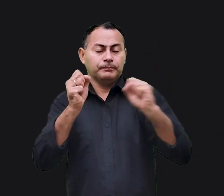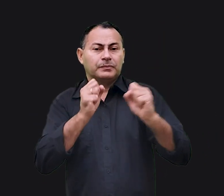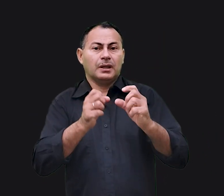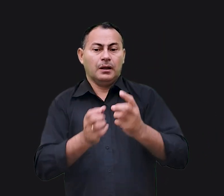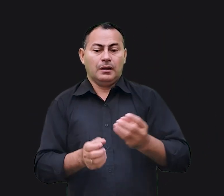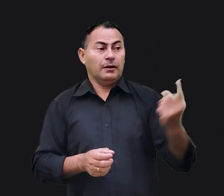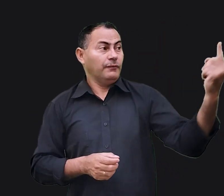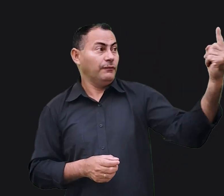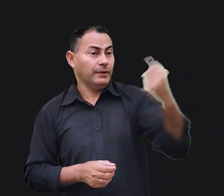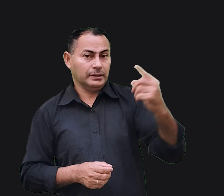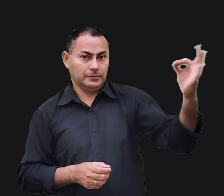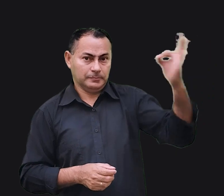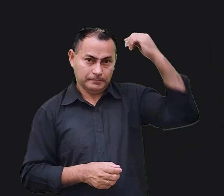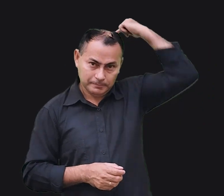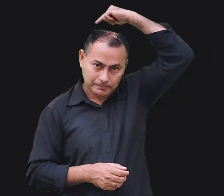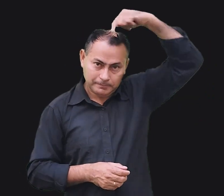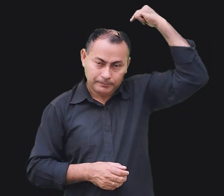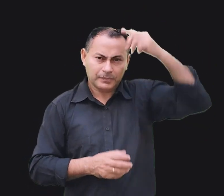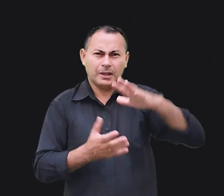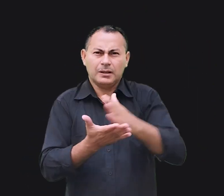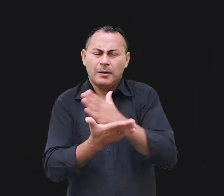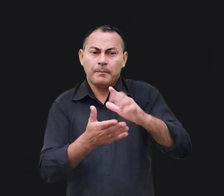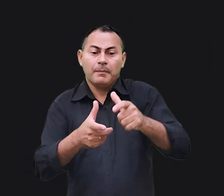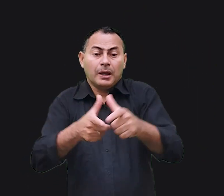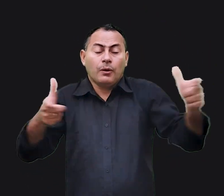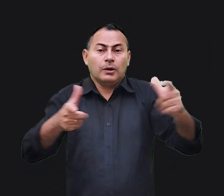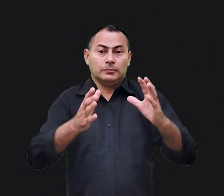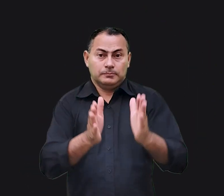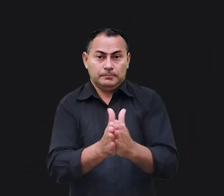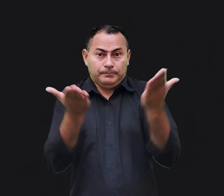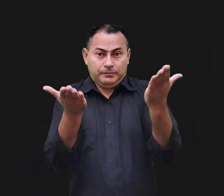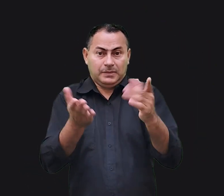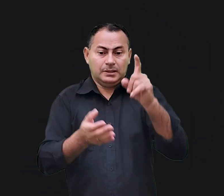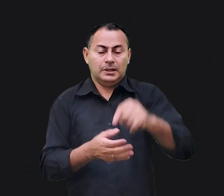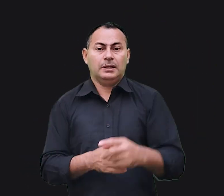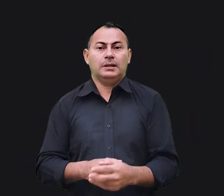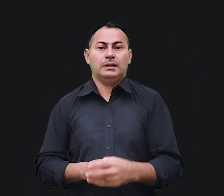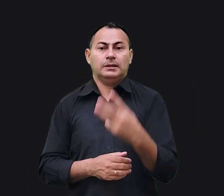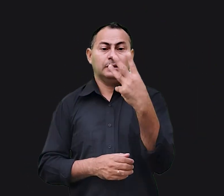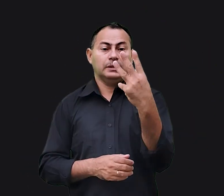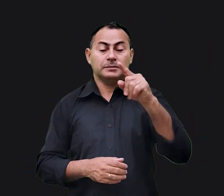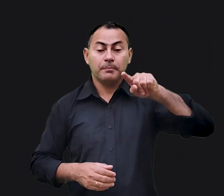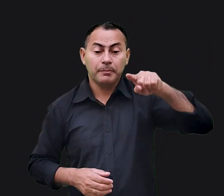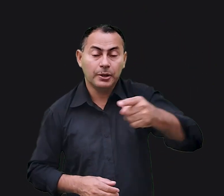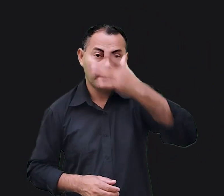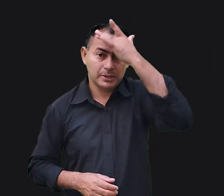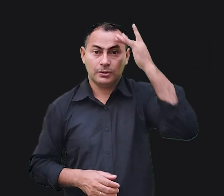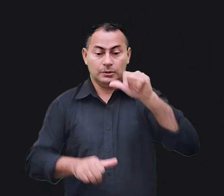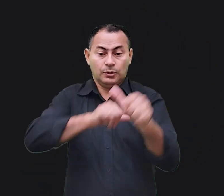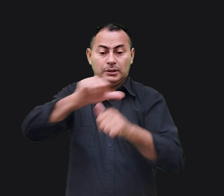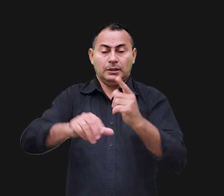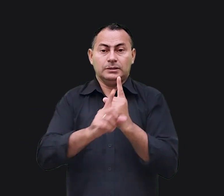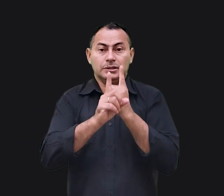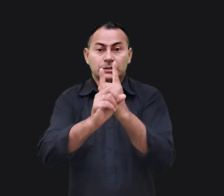Santo. Como eu já disse, talvez o maior de todos os milagres tenha sido as 3.000 pessoas que se tornaram discípulos naquele